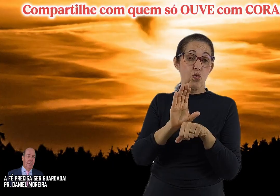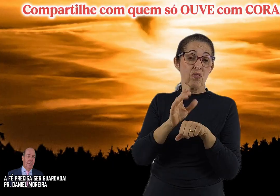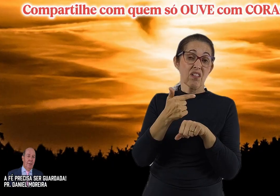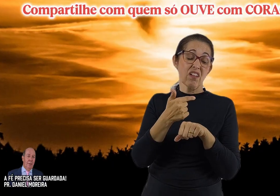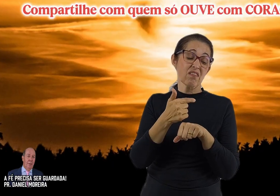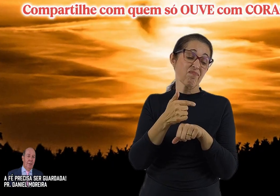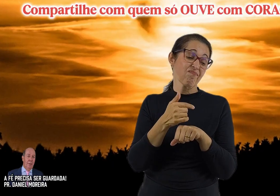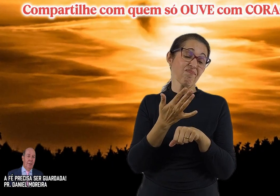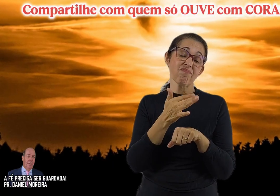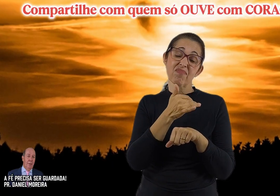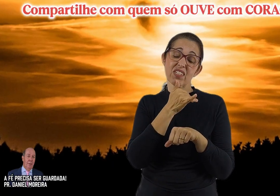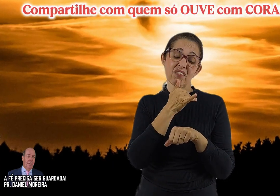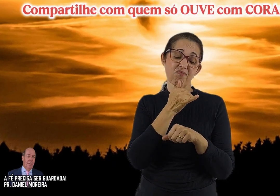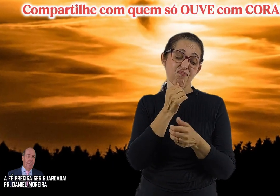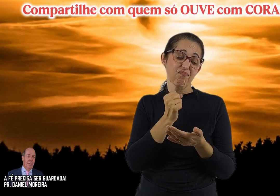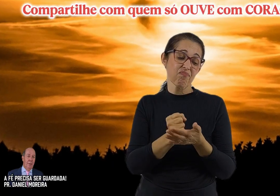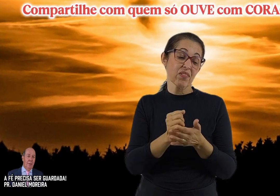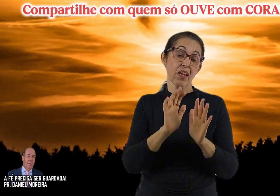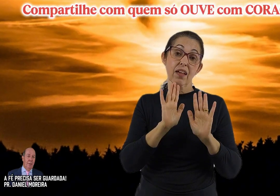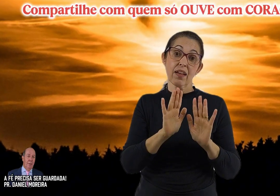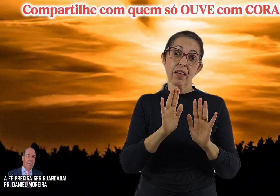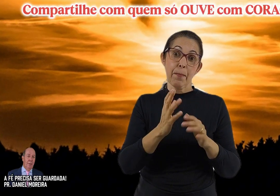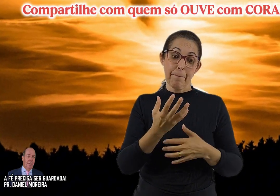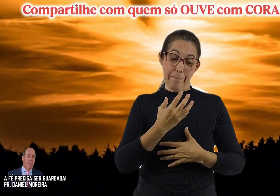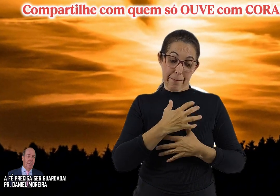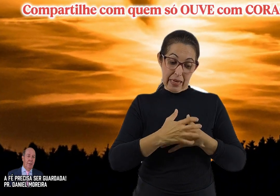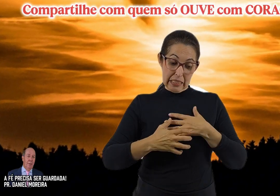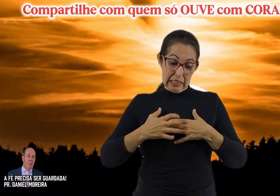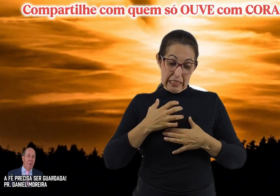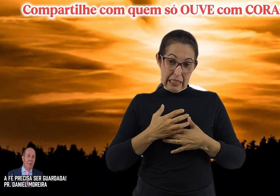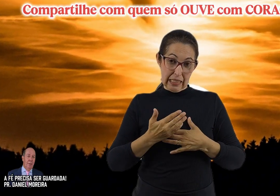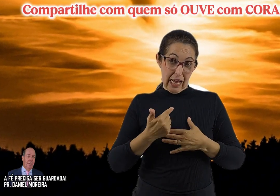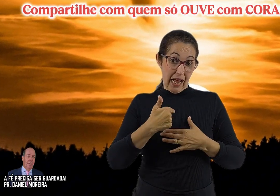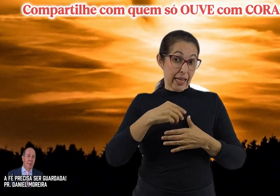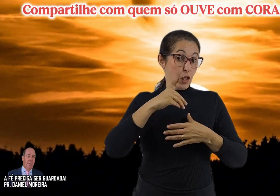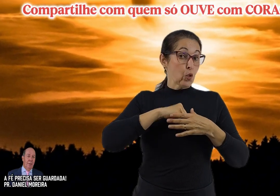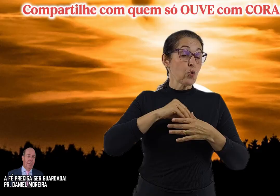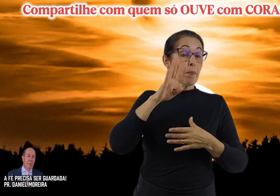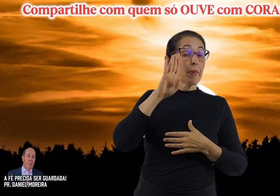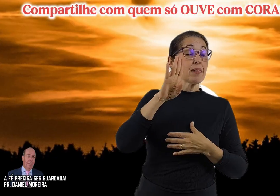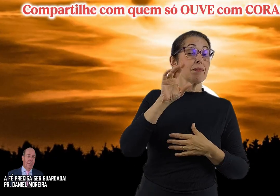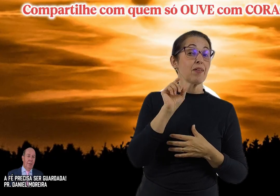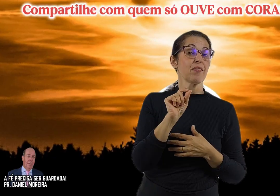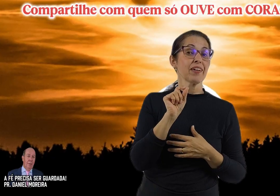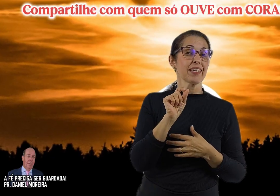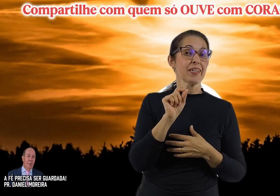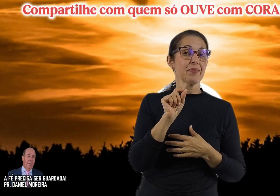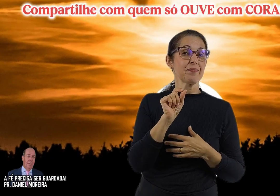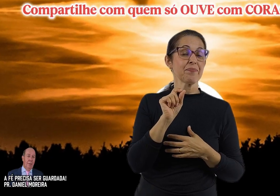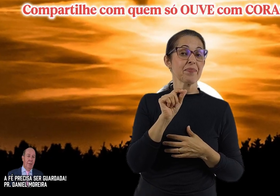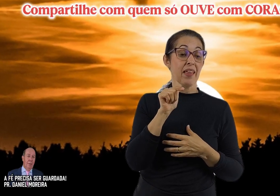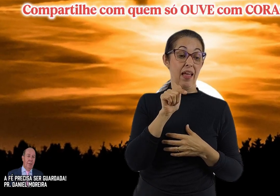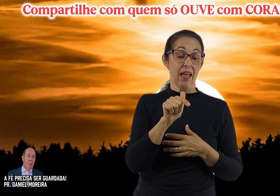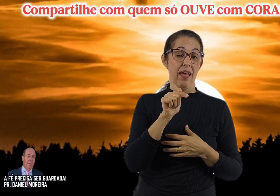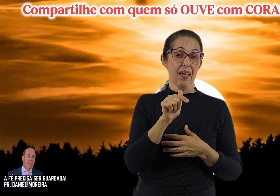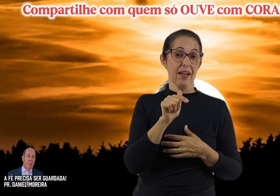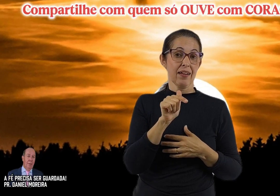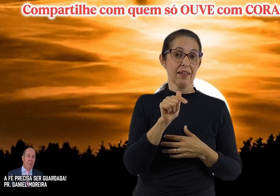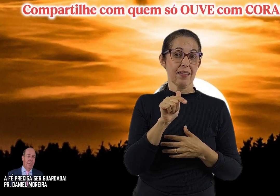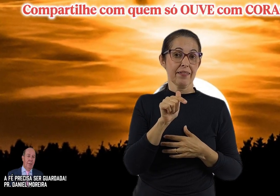Detalhe. Mas a angústia dela principal é por conta de um relacionamento